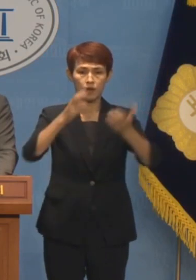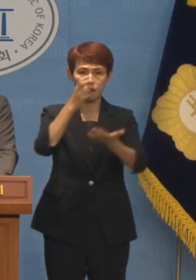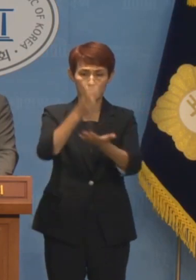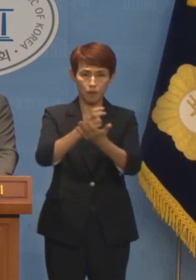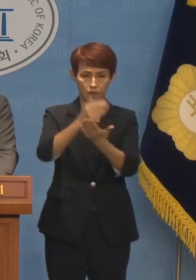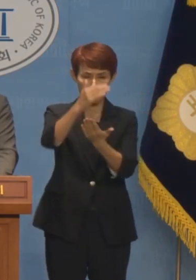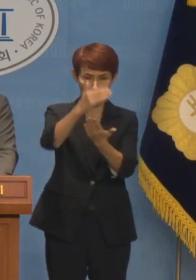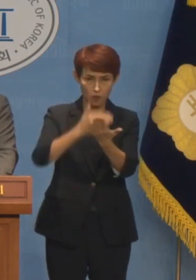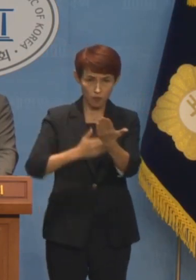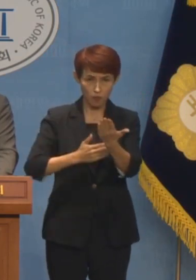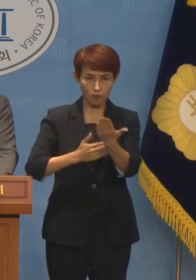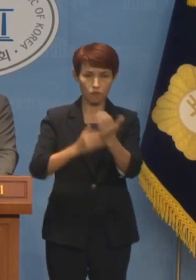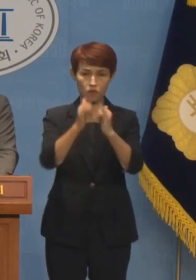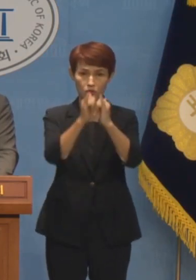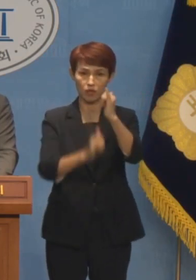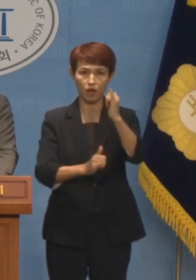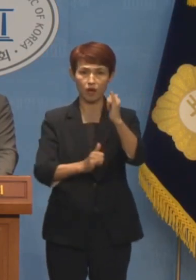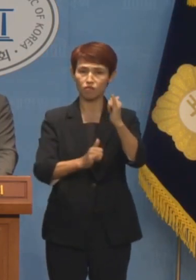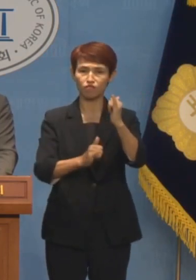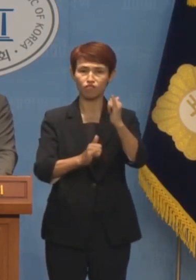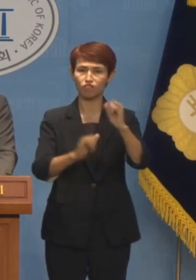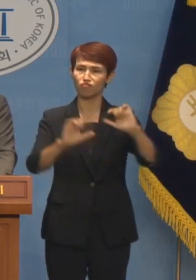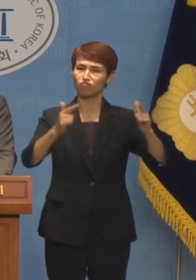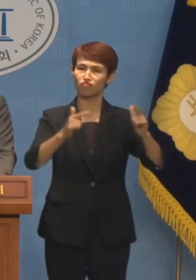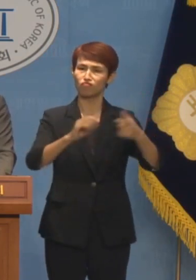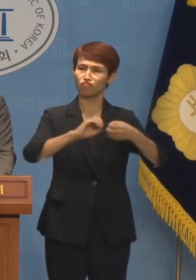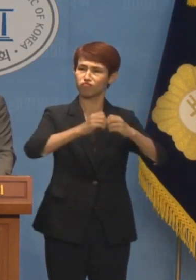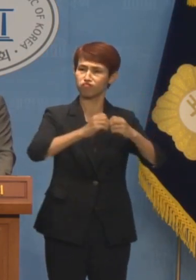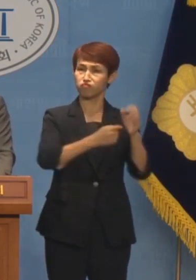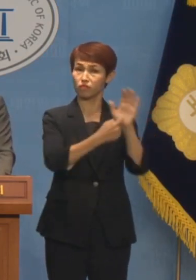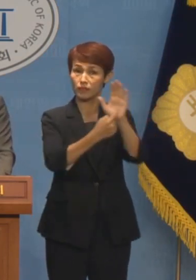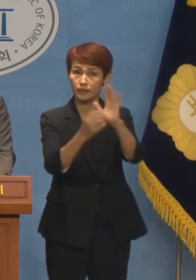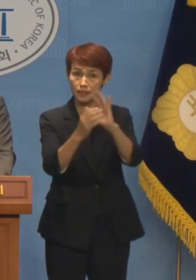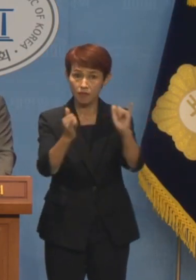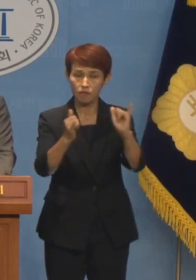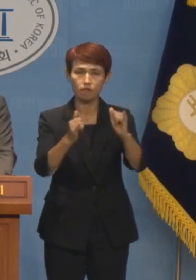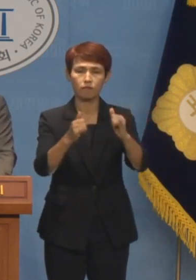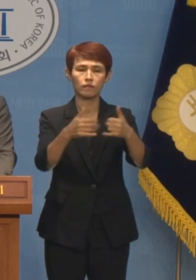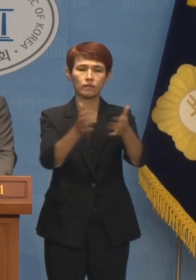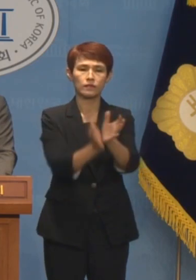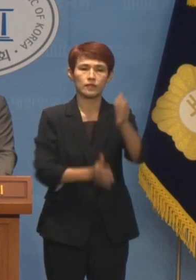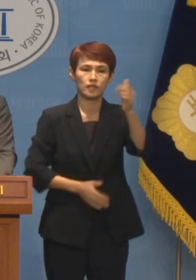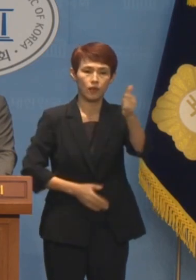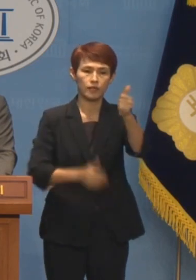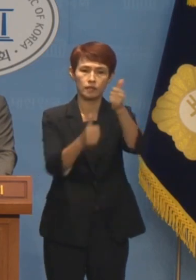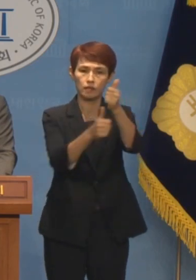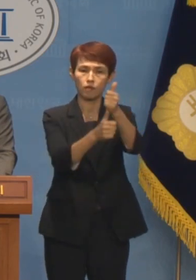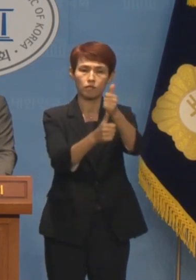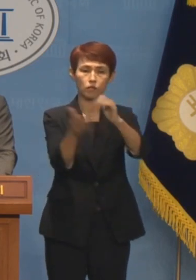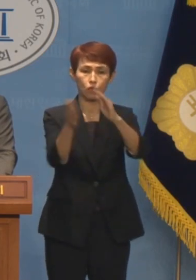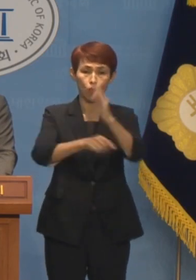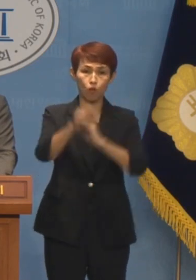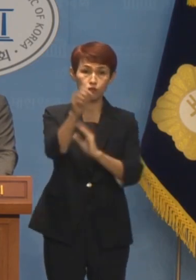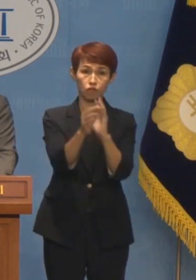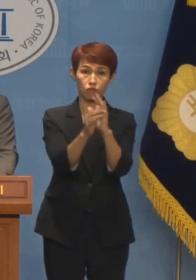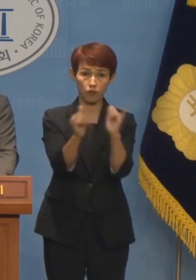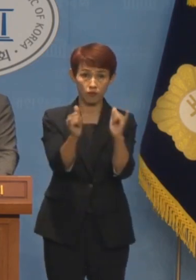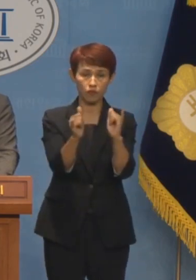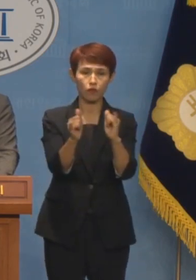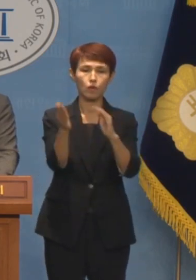역사적 사실을 부인, 왜곡, 날조한 자는 장 차관 등의 정무직 공무원과